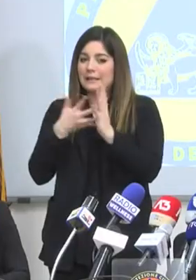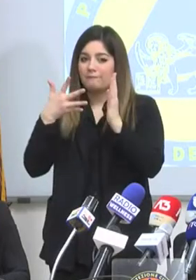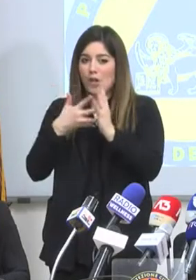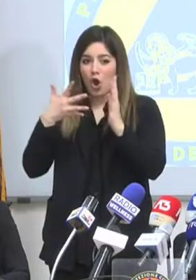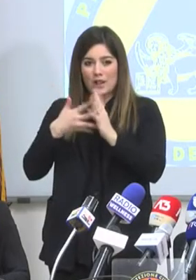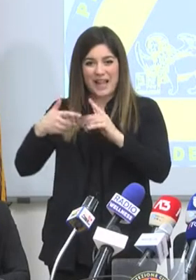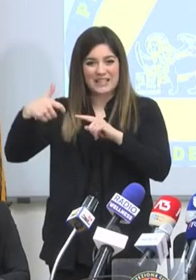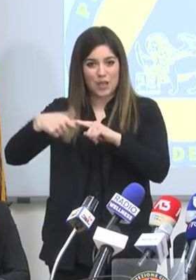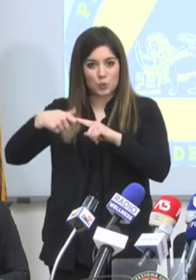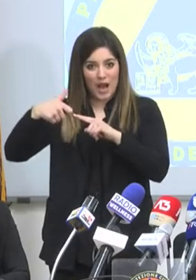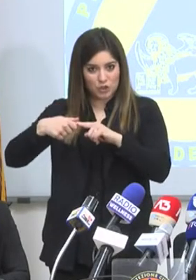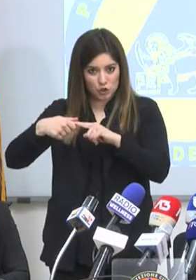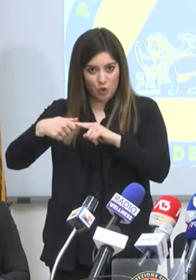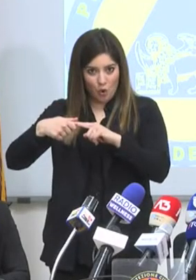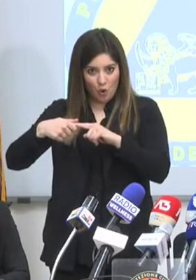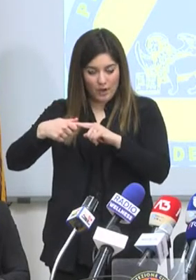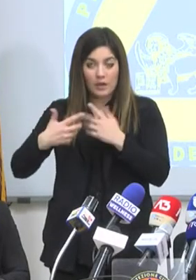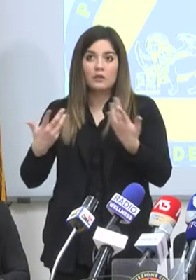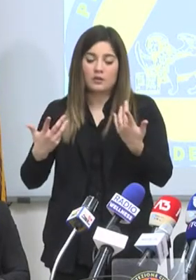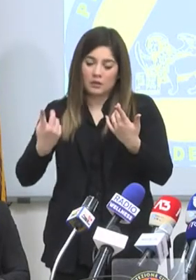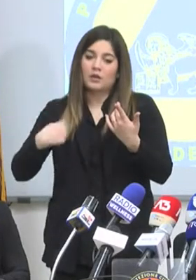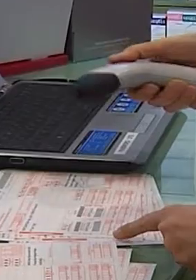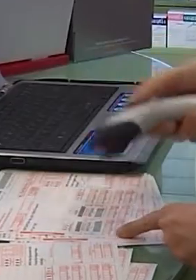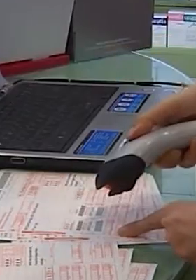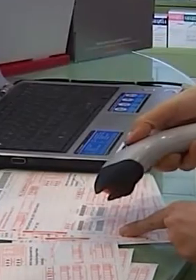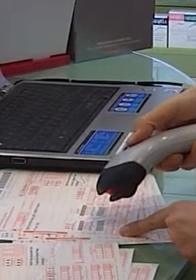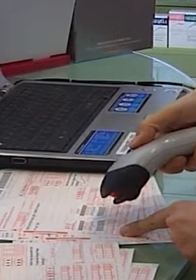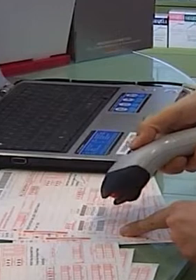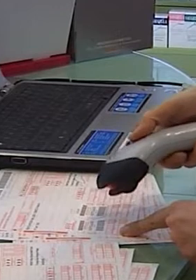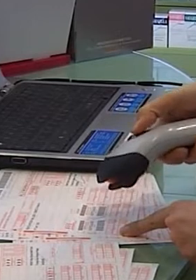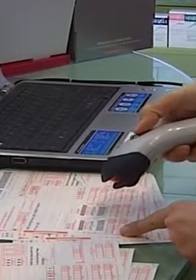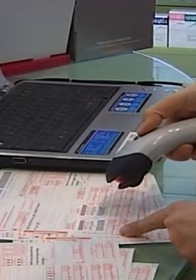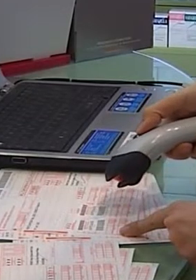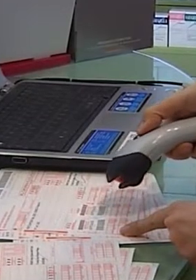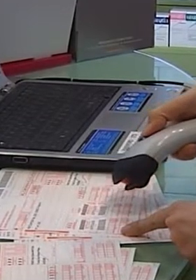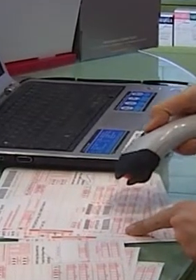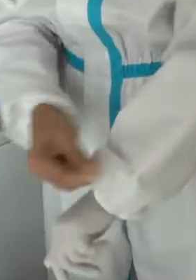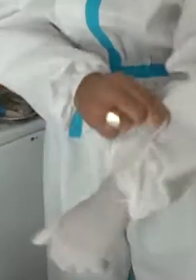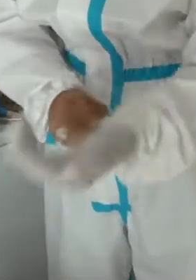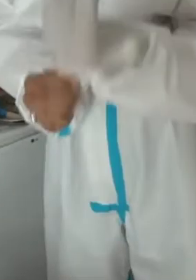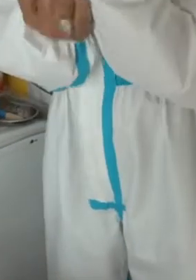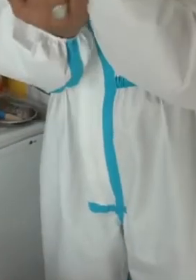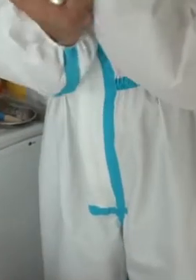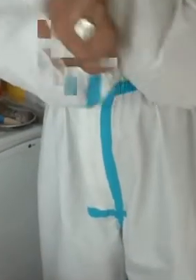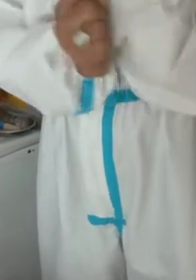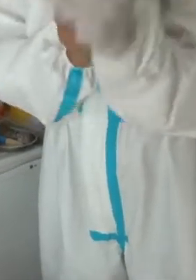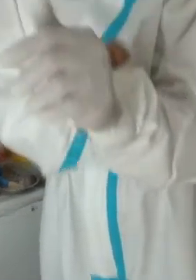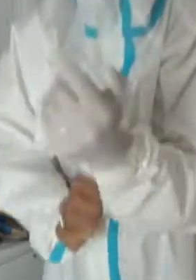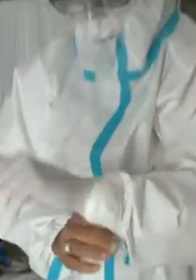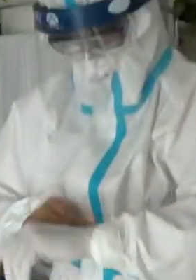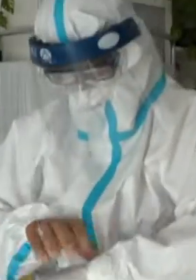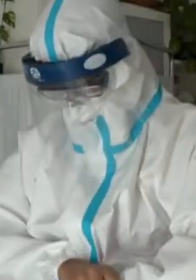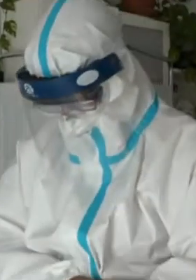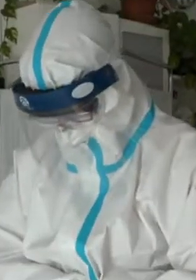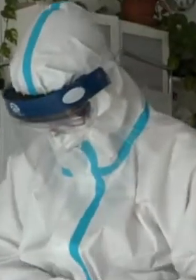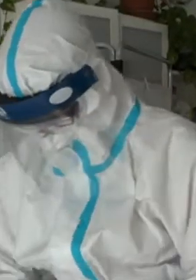dato anche delle indicazioni sull'utilizzo degli antibiotici. Circa l'adozione di altri protocolli come quello del medico sindaco di Santa Lucia